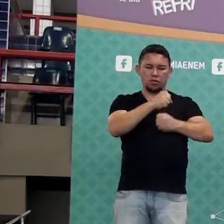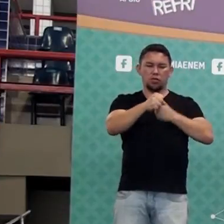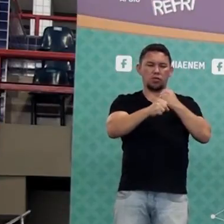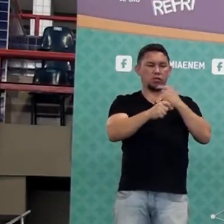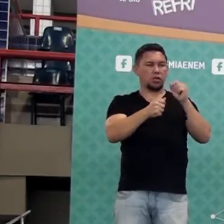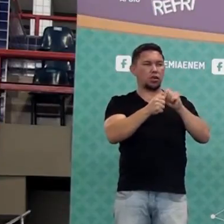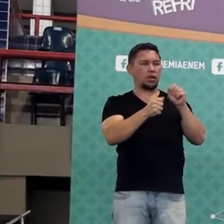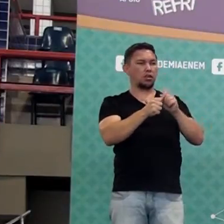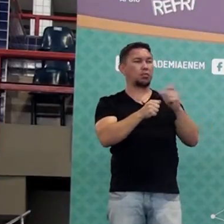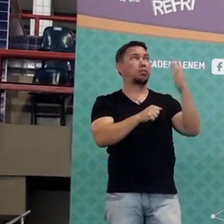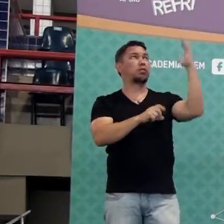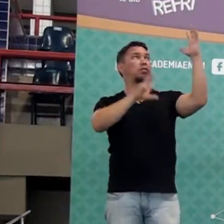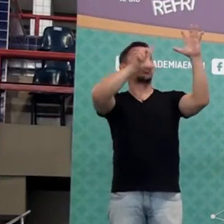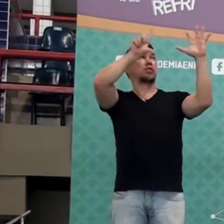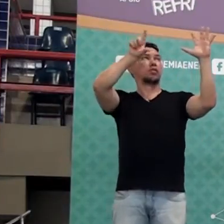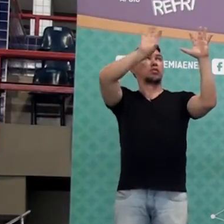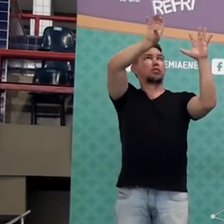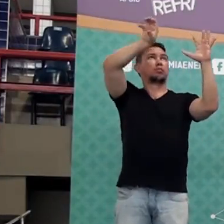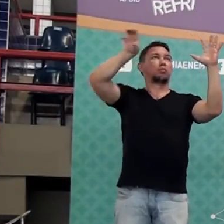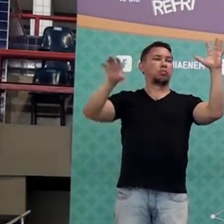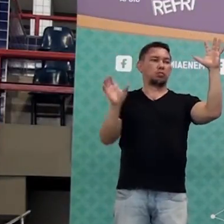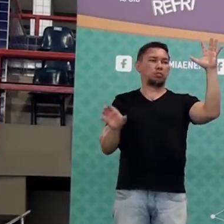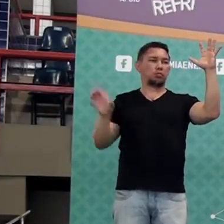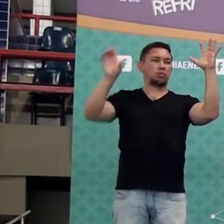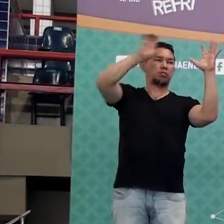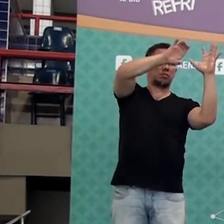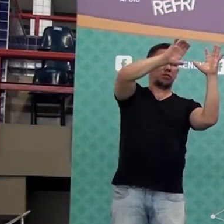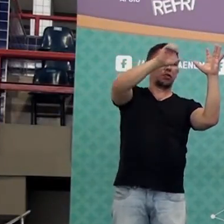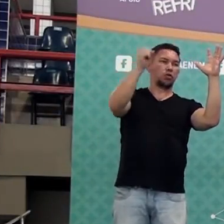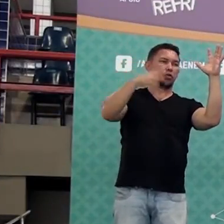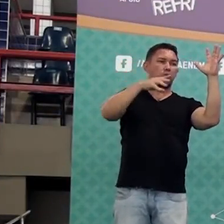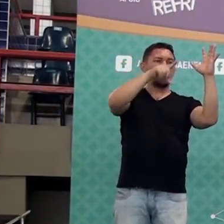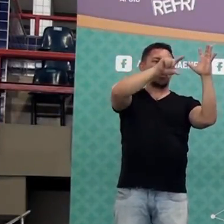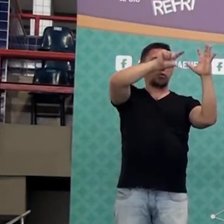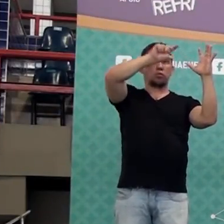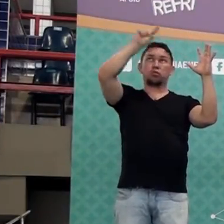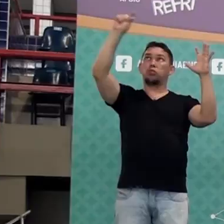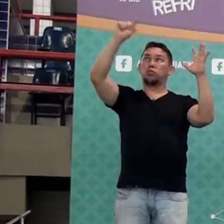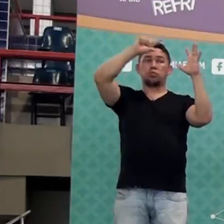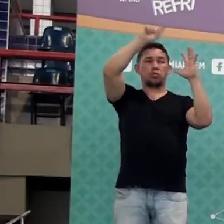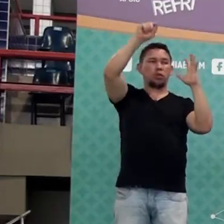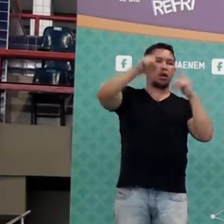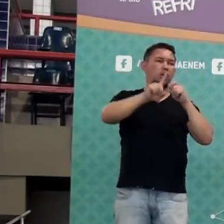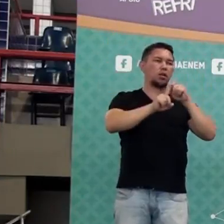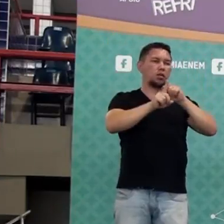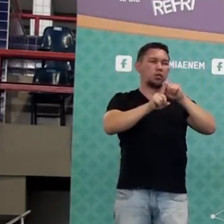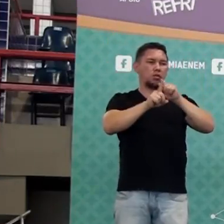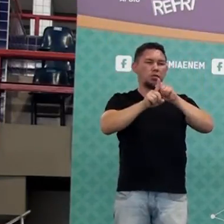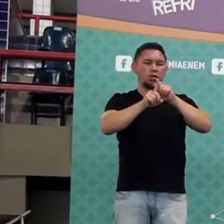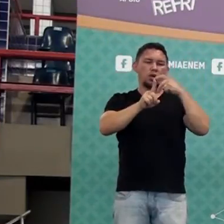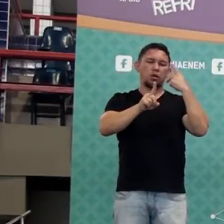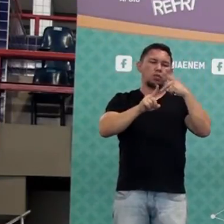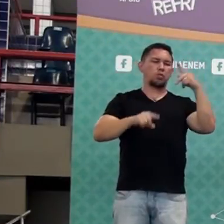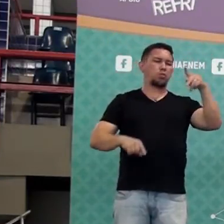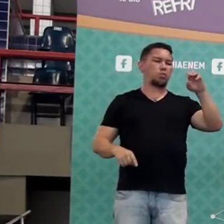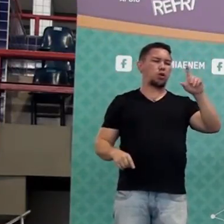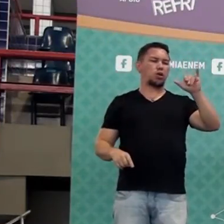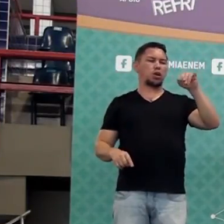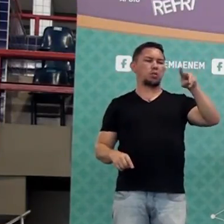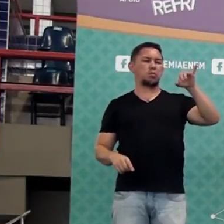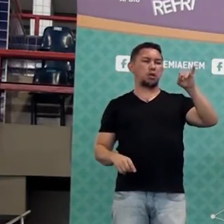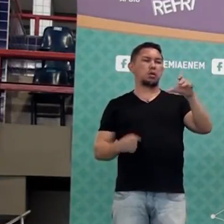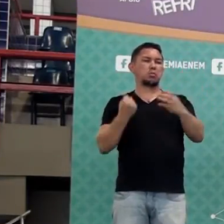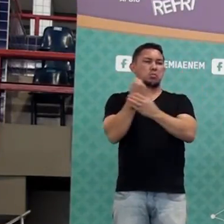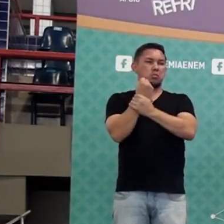tinha que fazer uma modificação dessas pás. Hoje, essas pás são feitas de um tipo de plástico, um polímero, que é muito